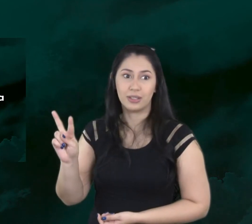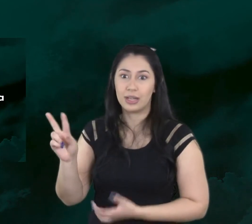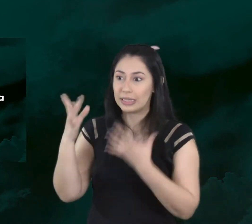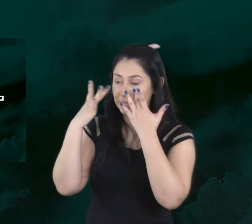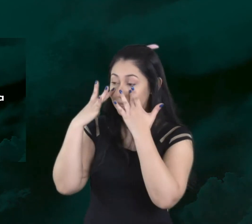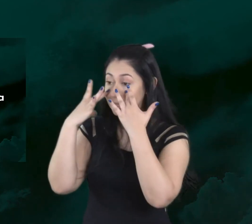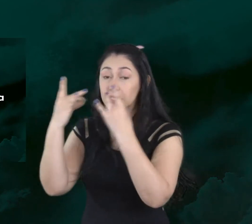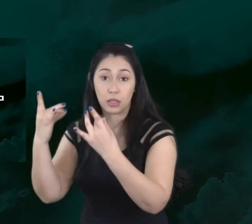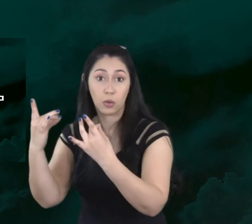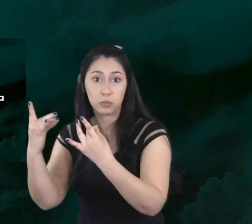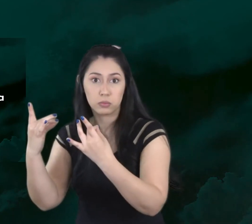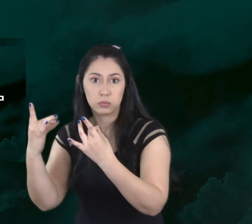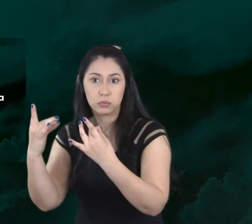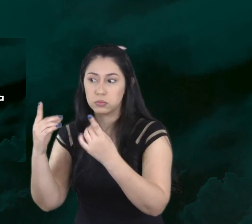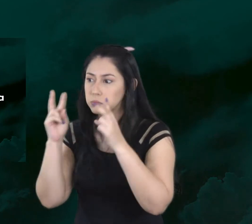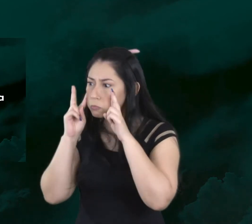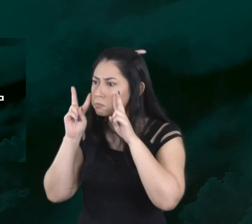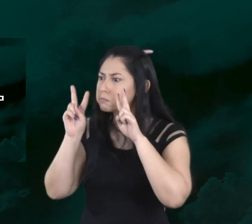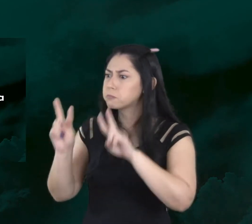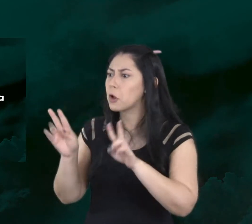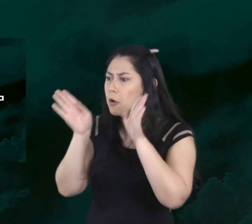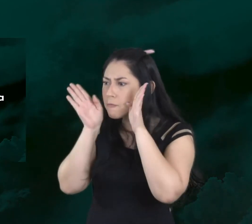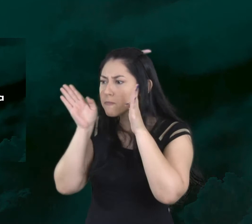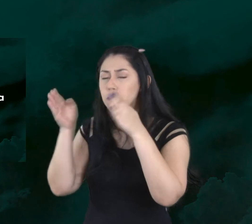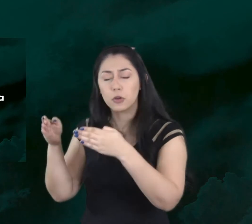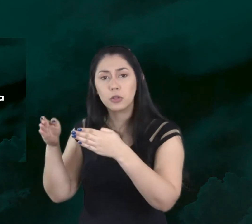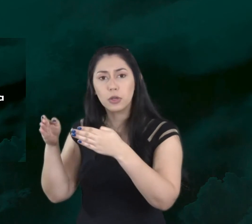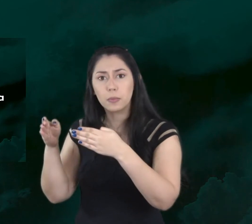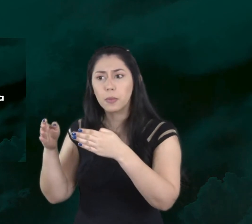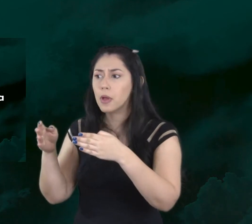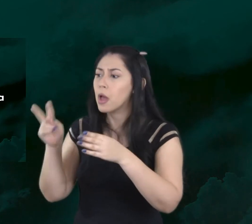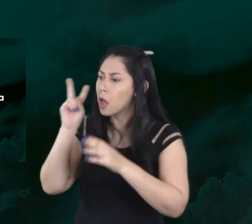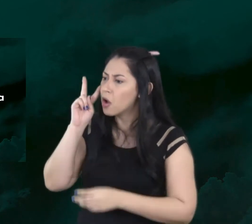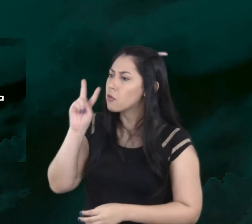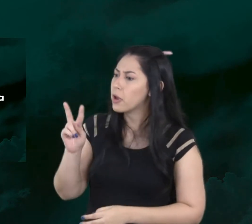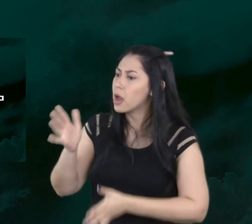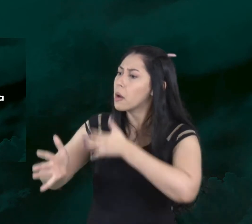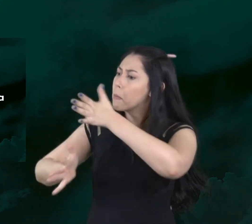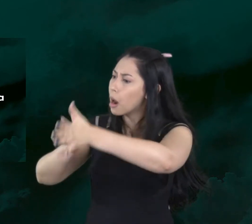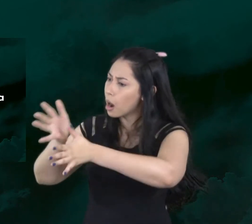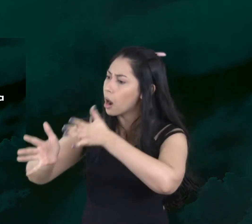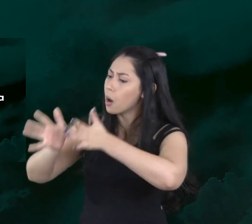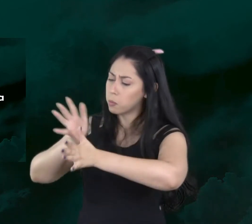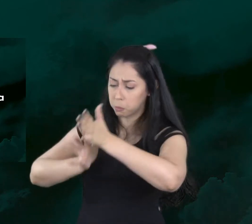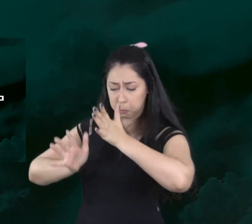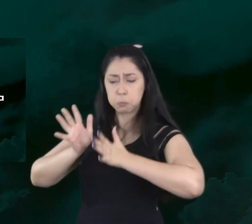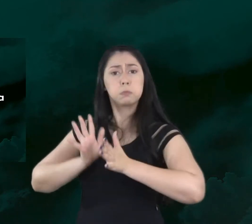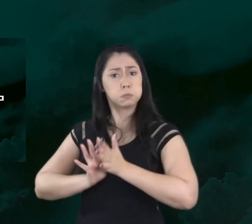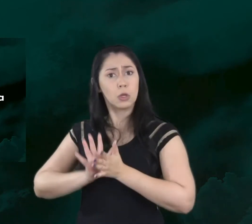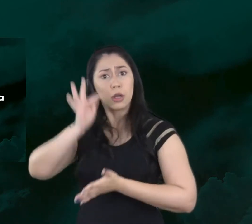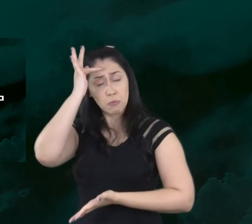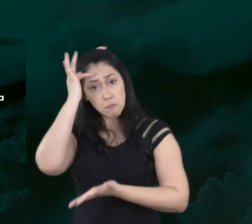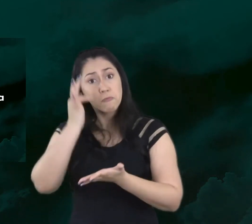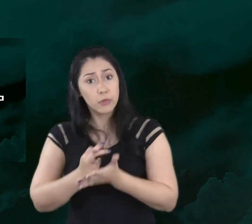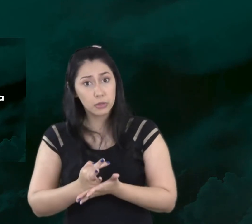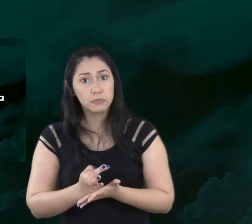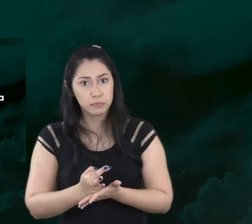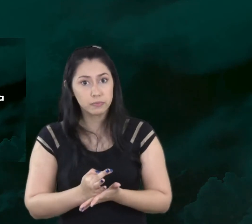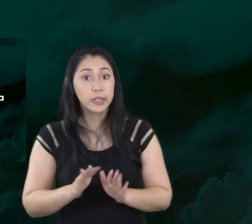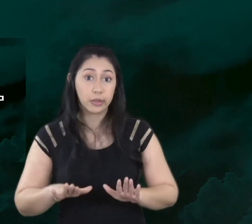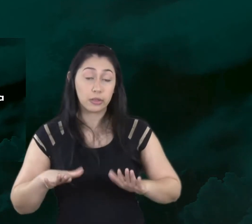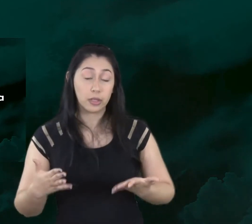por meio da audição. Então a fé vem pelo ouvir e ouvir pela palavra de Cristo. Então